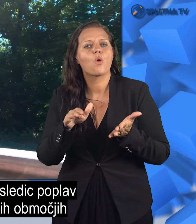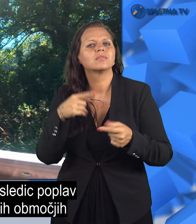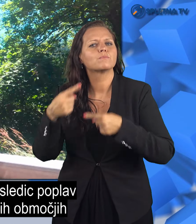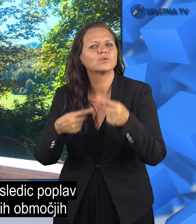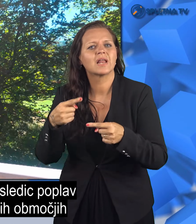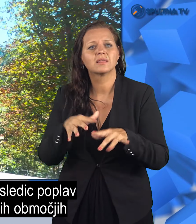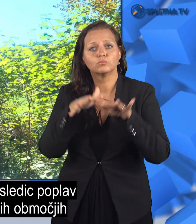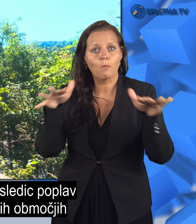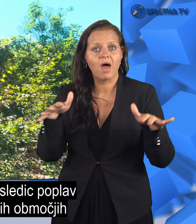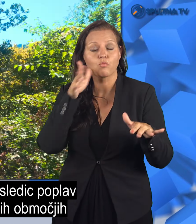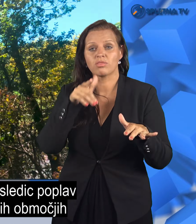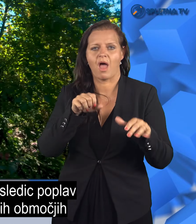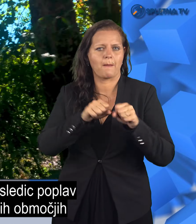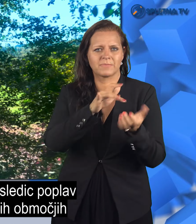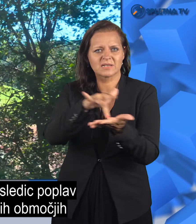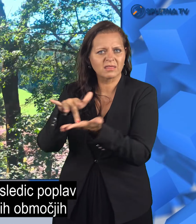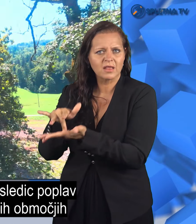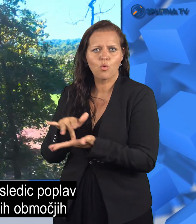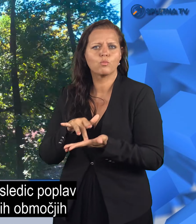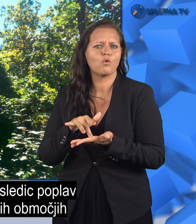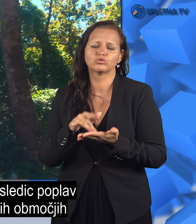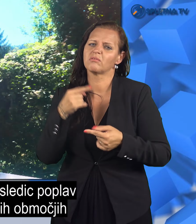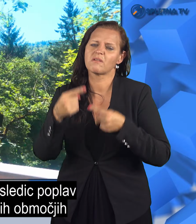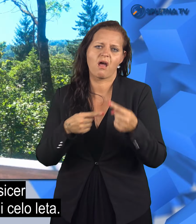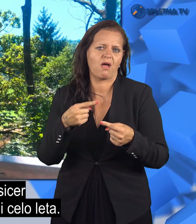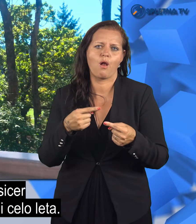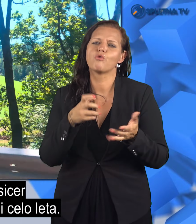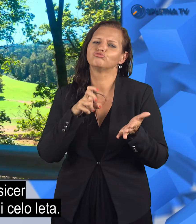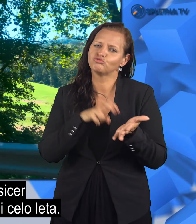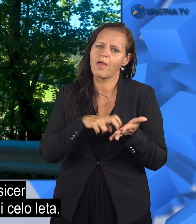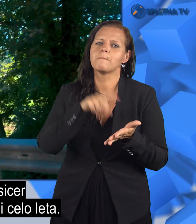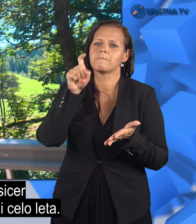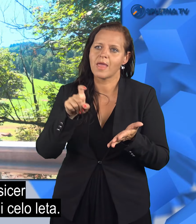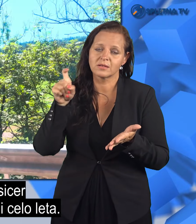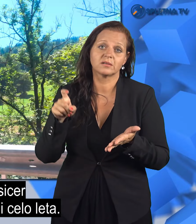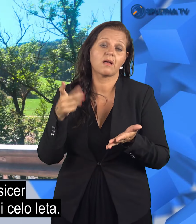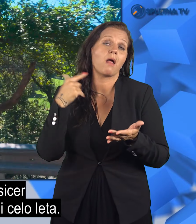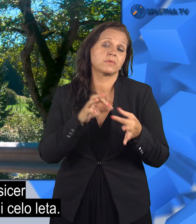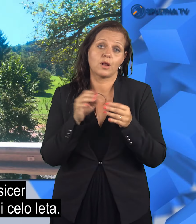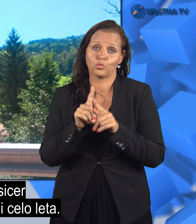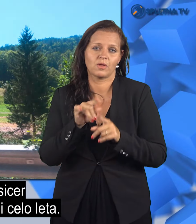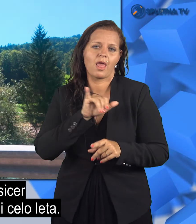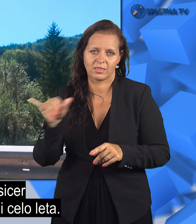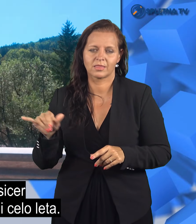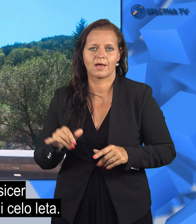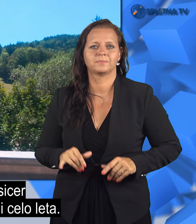Odpravljanje posledic poplav bo na prizadetih območjih trajalo sicer še mesece ali celo leta.